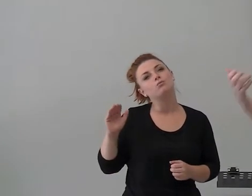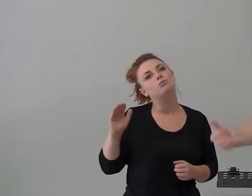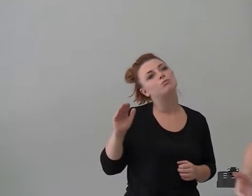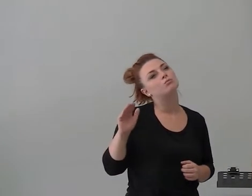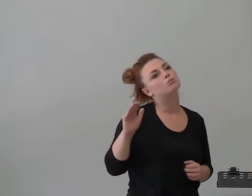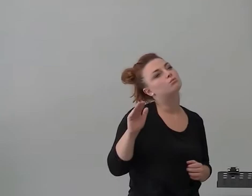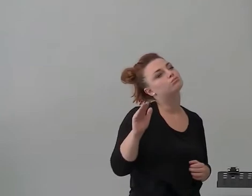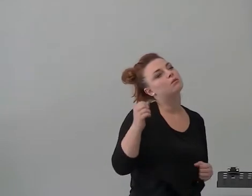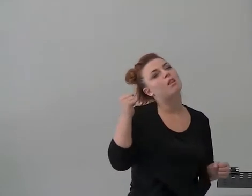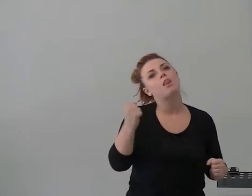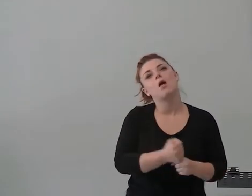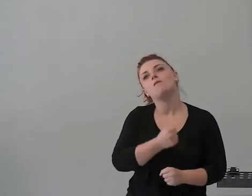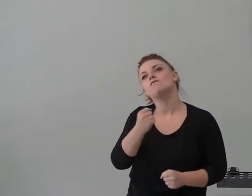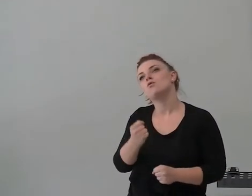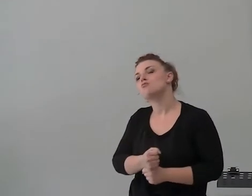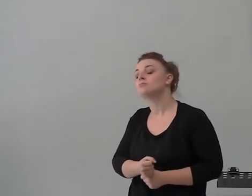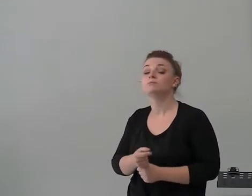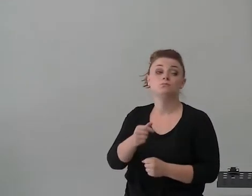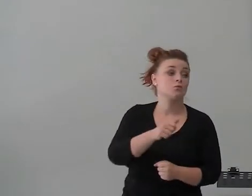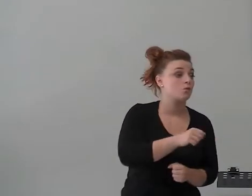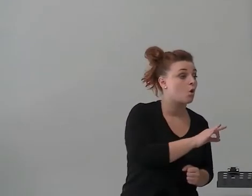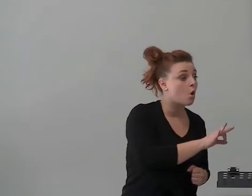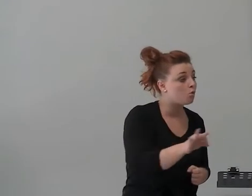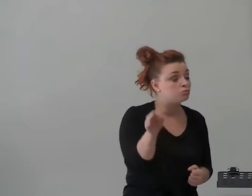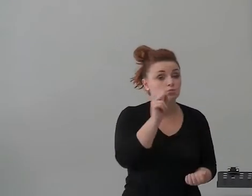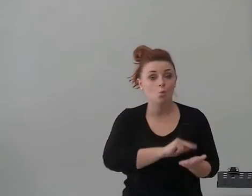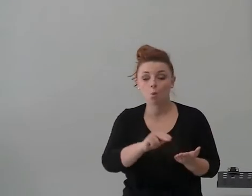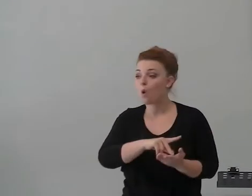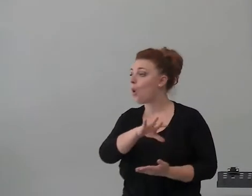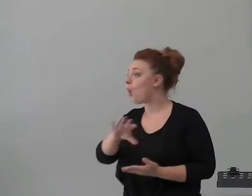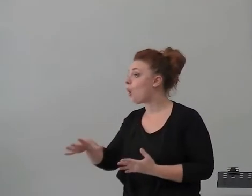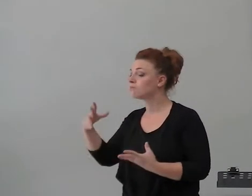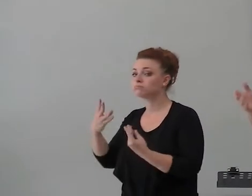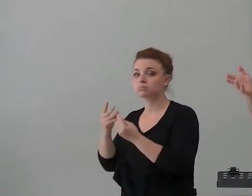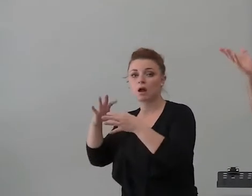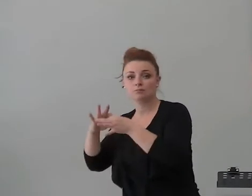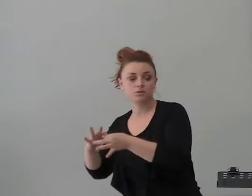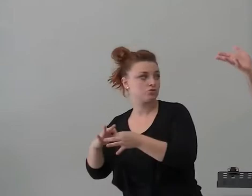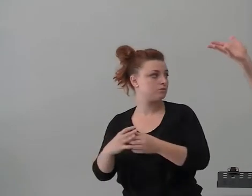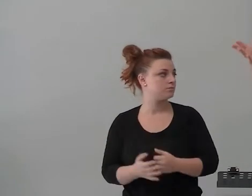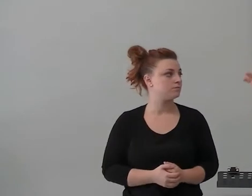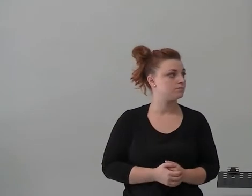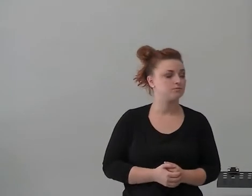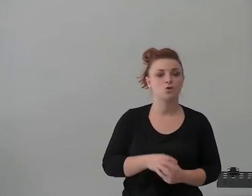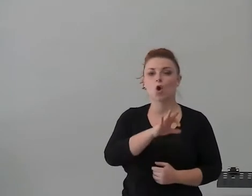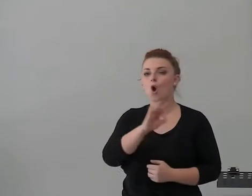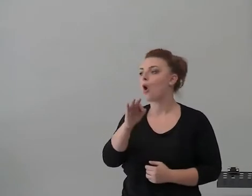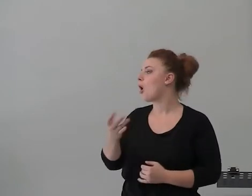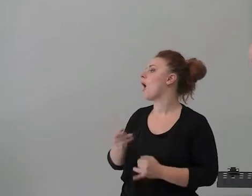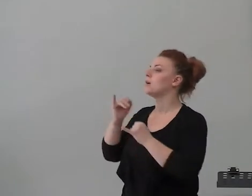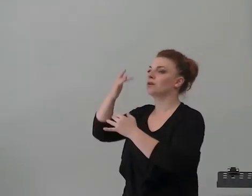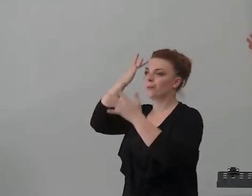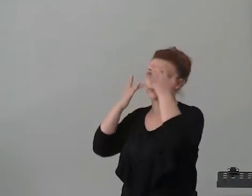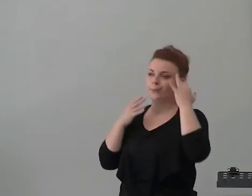vai a scuola, o vai fra gli amici, o vas a uscire e studi. E già